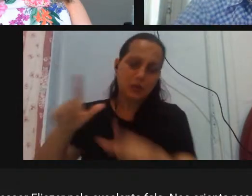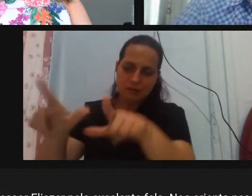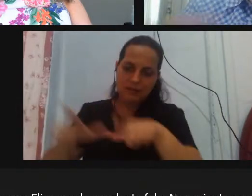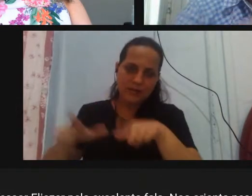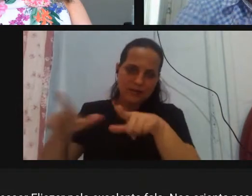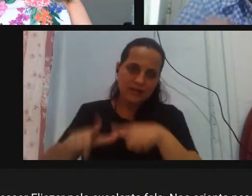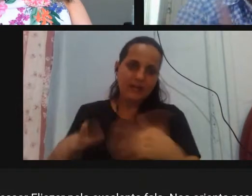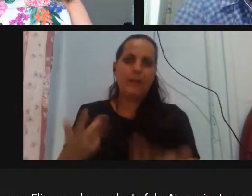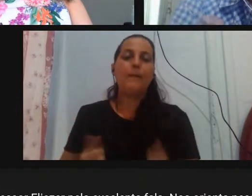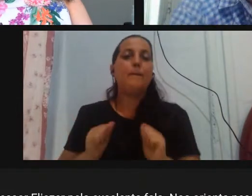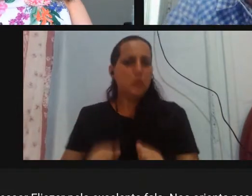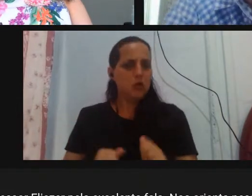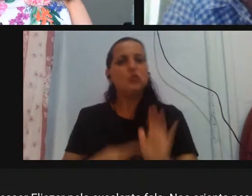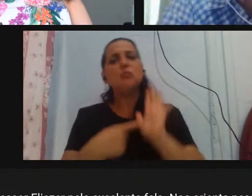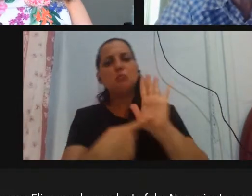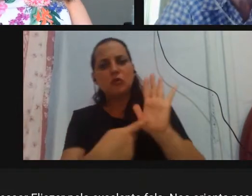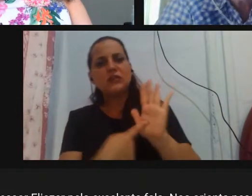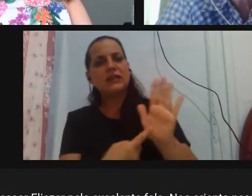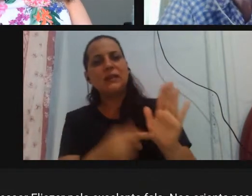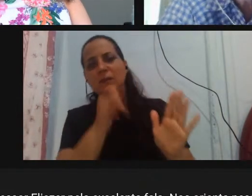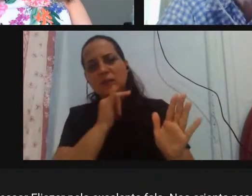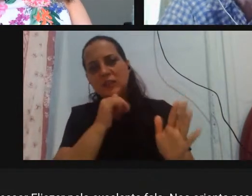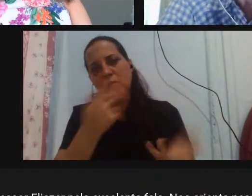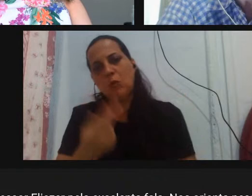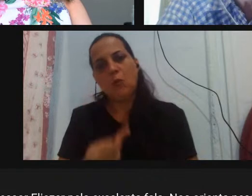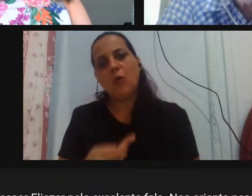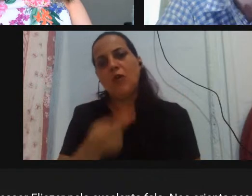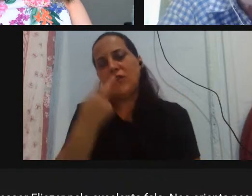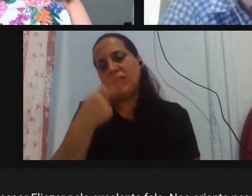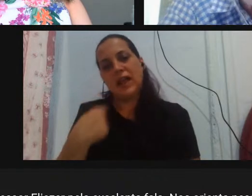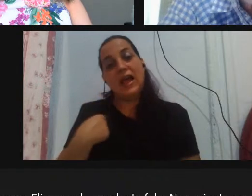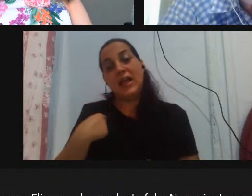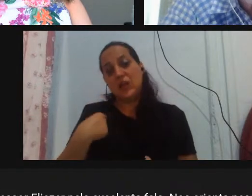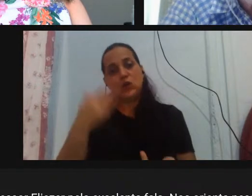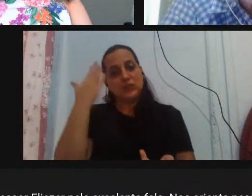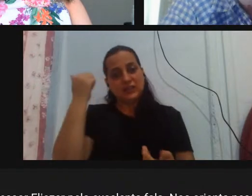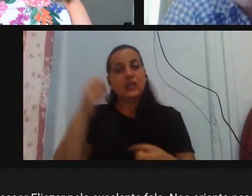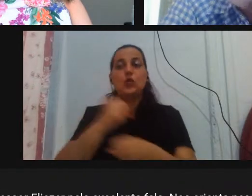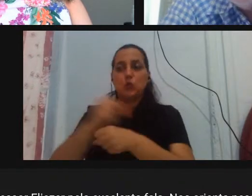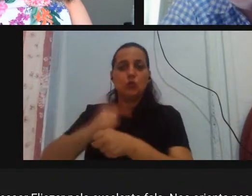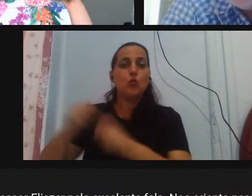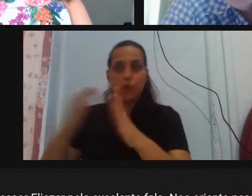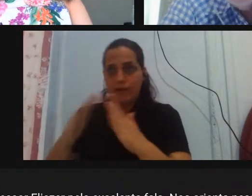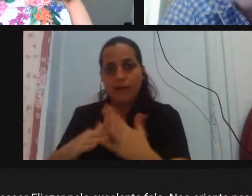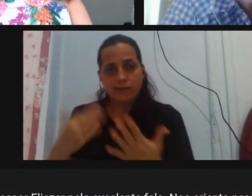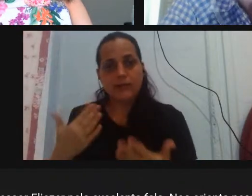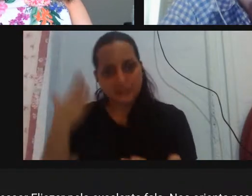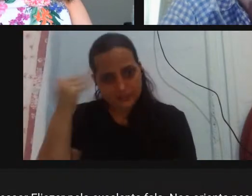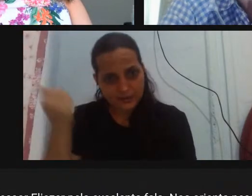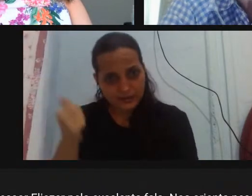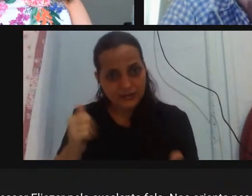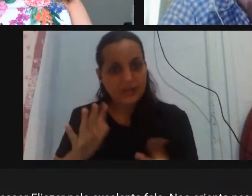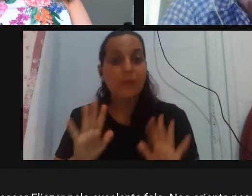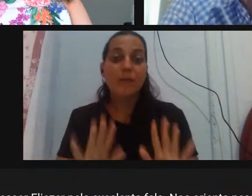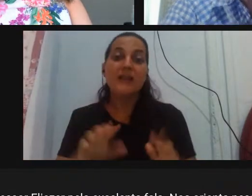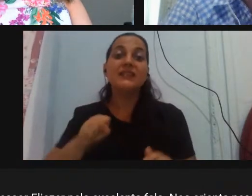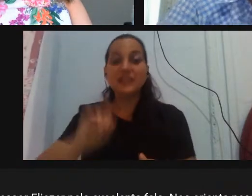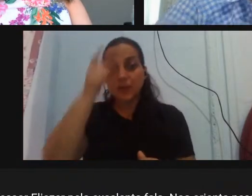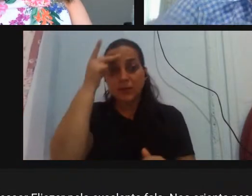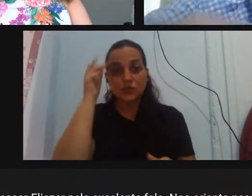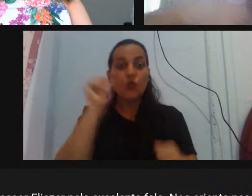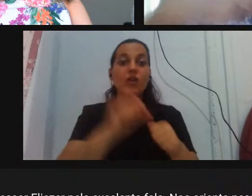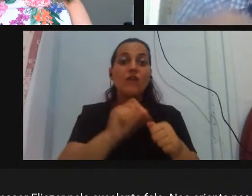camarada chega lá, diz, olha, eu sou pedreiro. Você faz o teste, ele não sabe tudo, tem